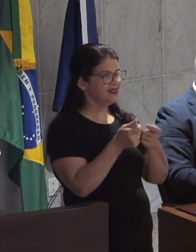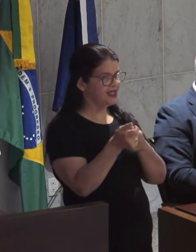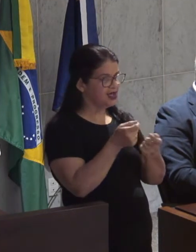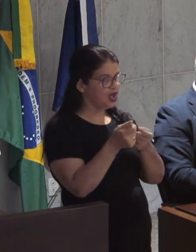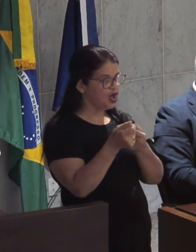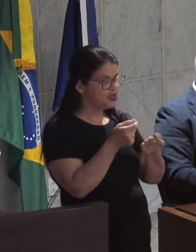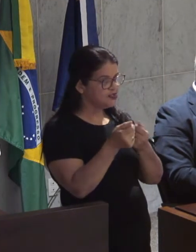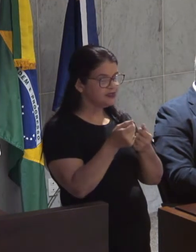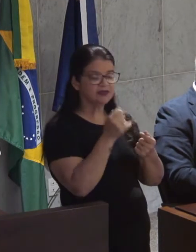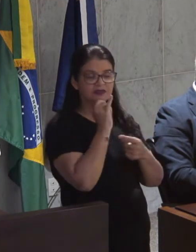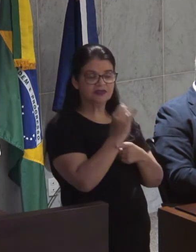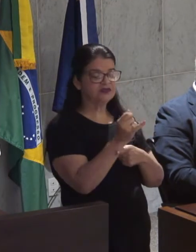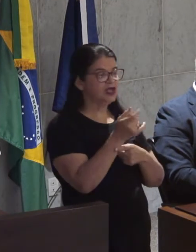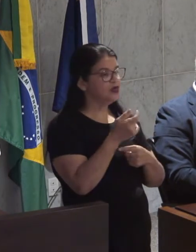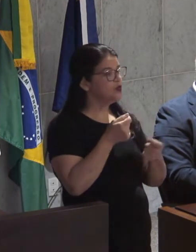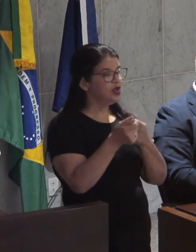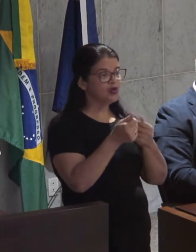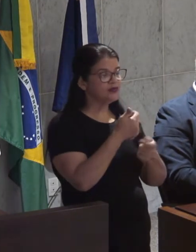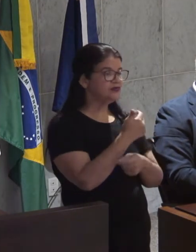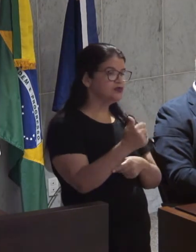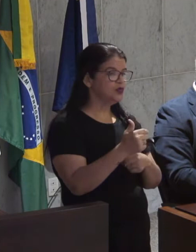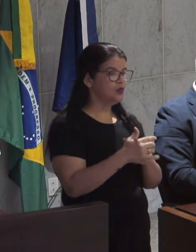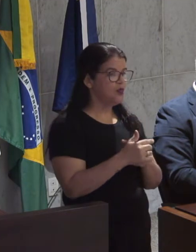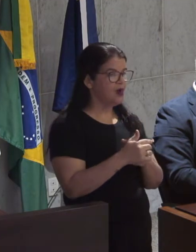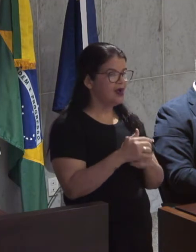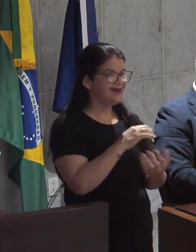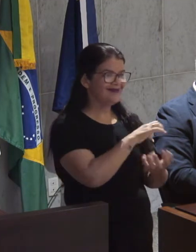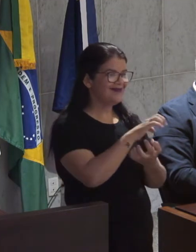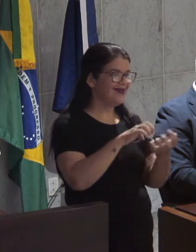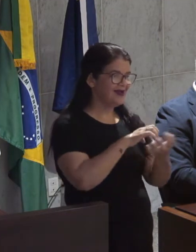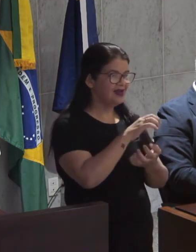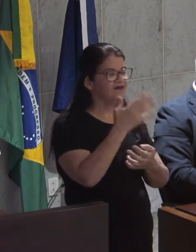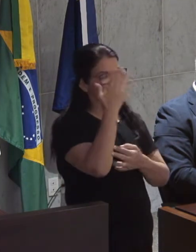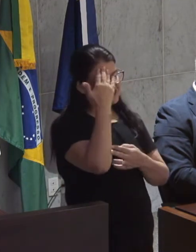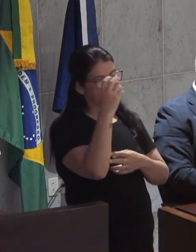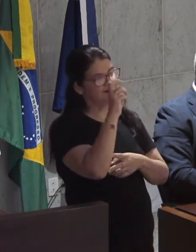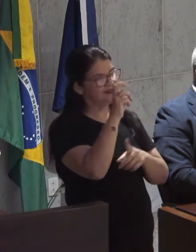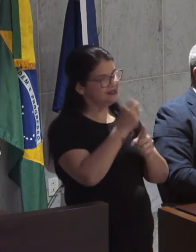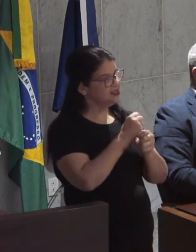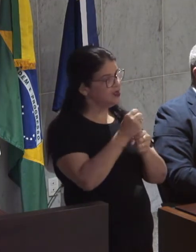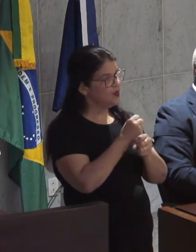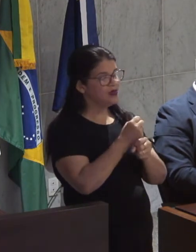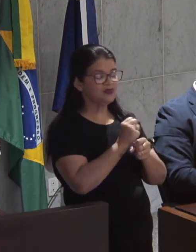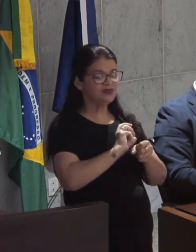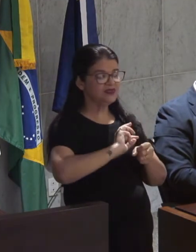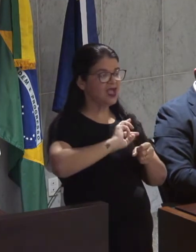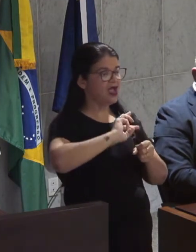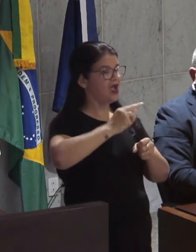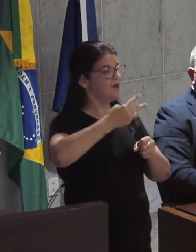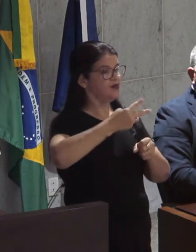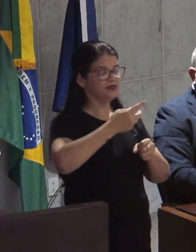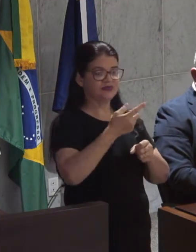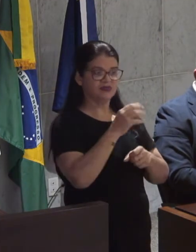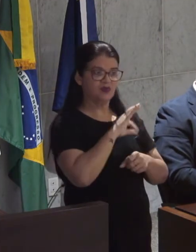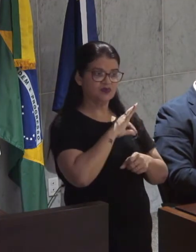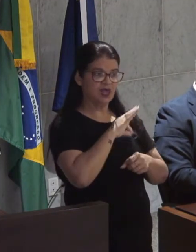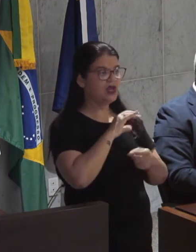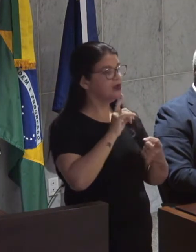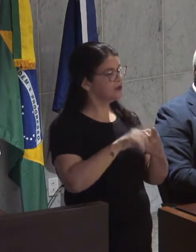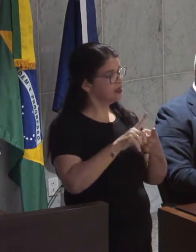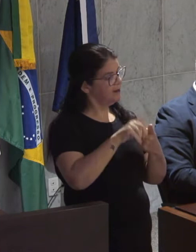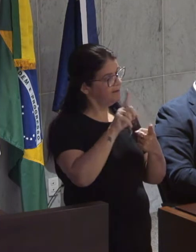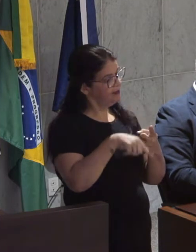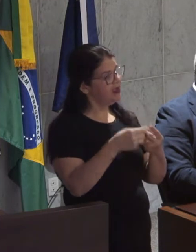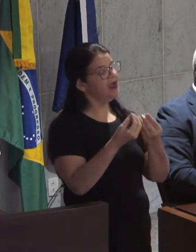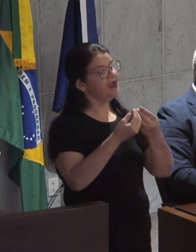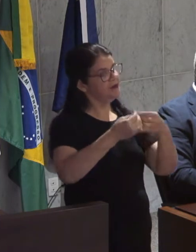eles disseram que não há negociação na greve, porque vocês sabem que é 5 anos sem reposição salarial. Né? Isso também é uma coisa que